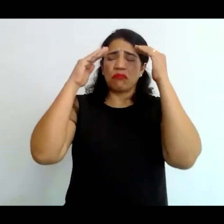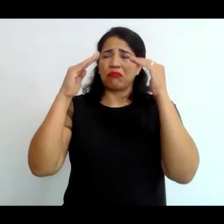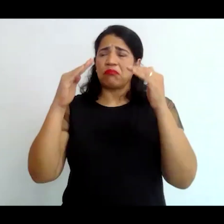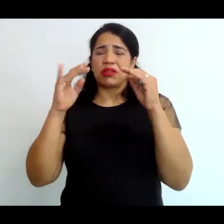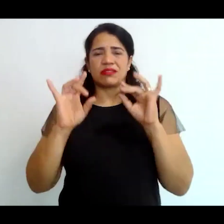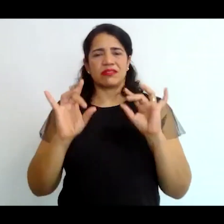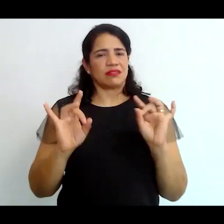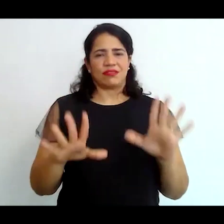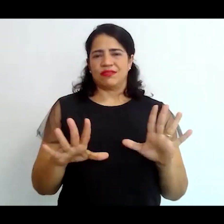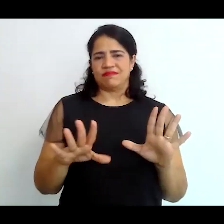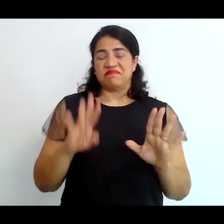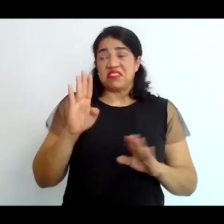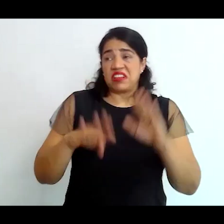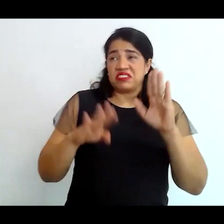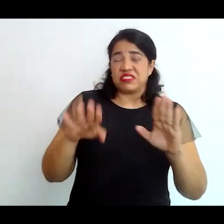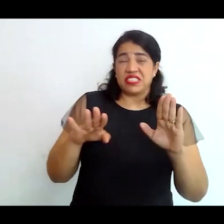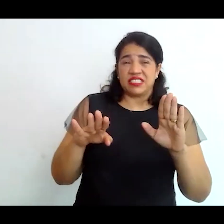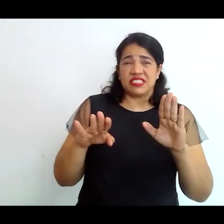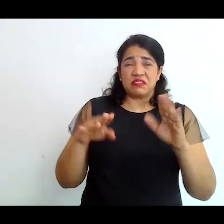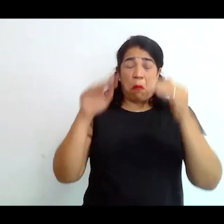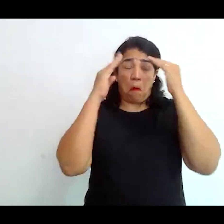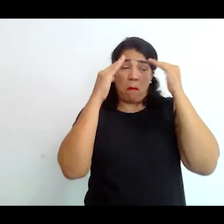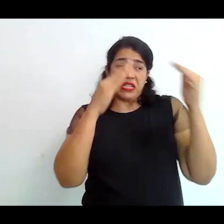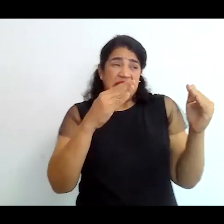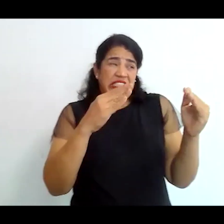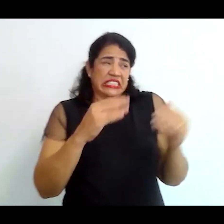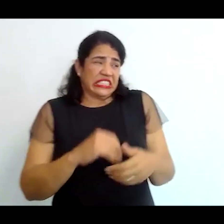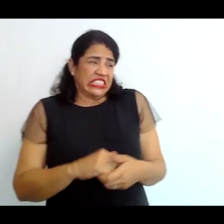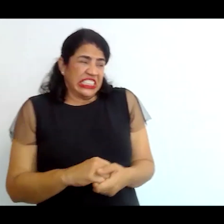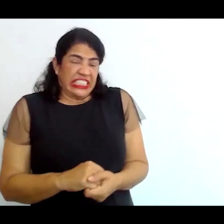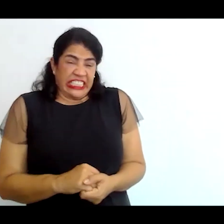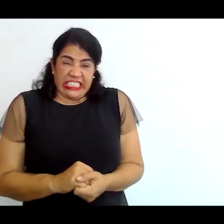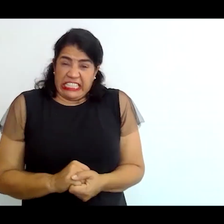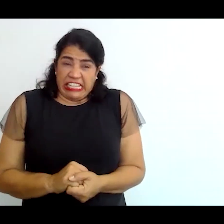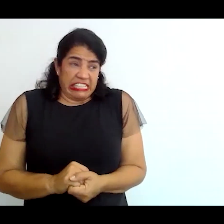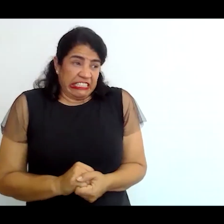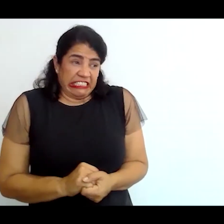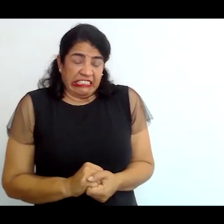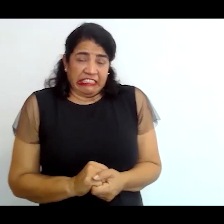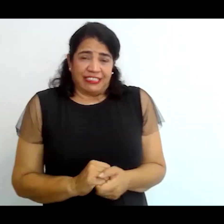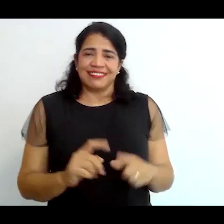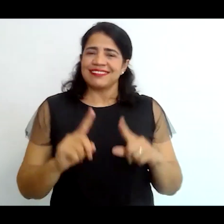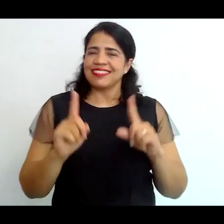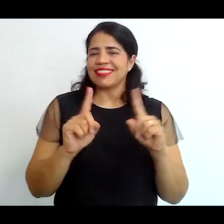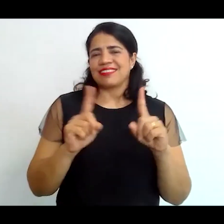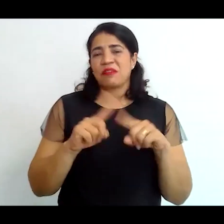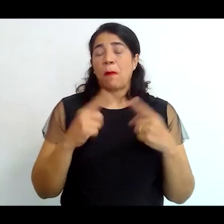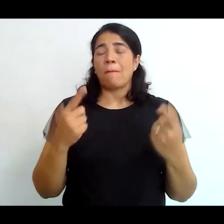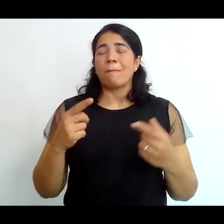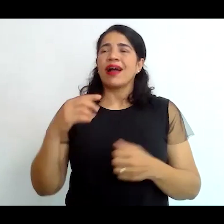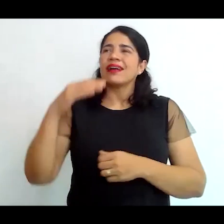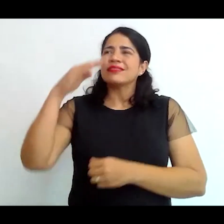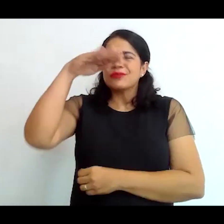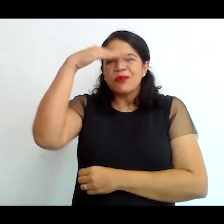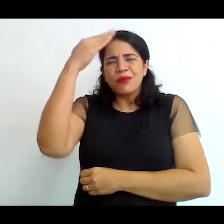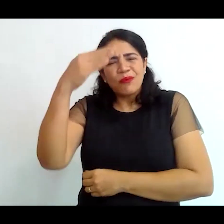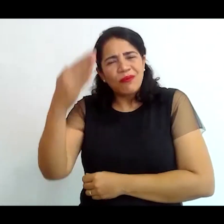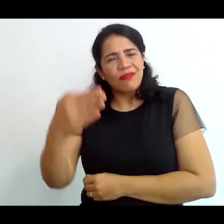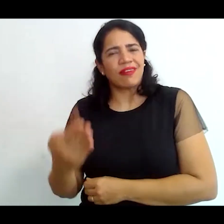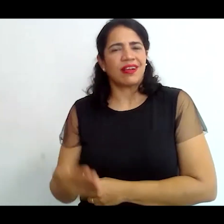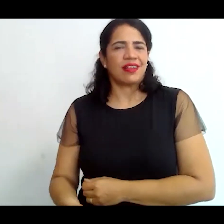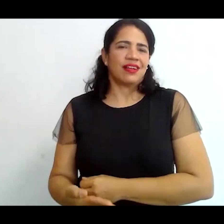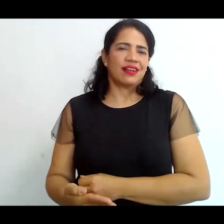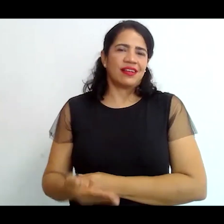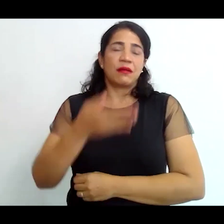Não, honrar é você, eu não sei como explicar, mas honrar os pais, irmãos, é ter os pais um